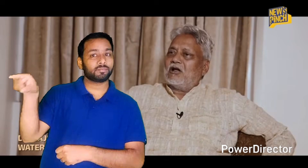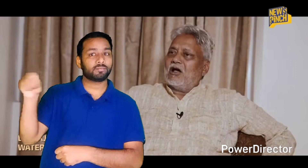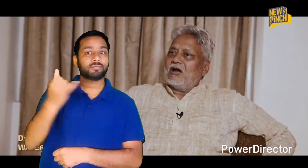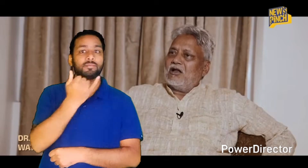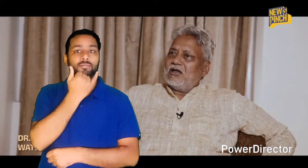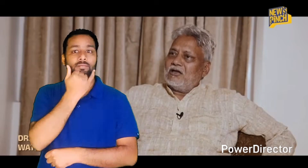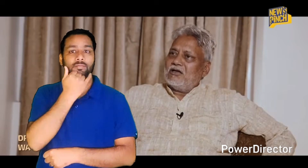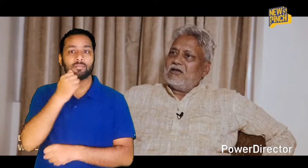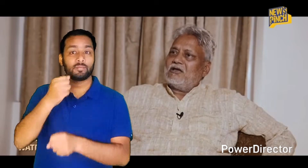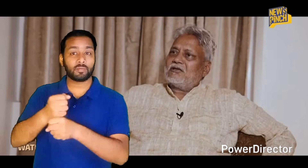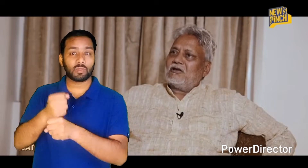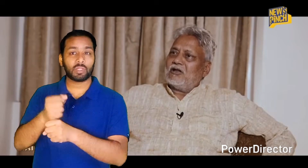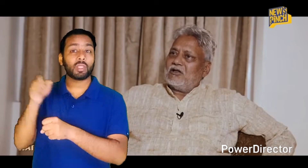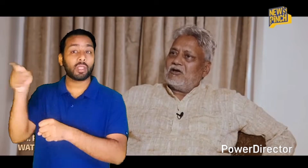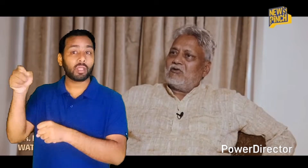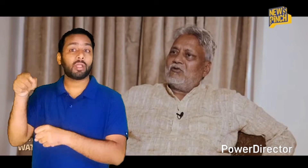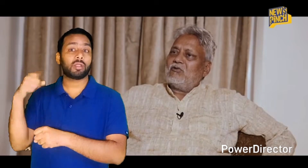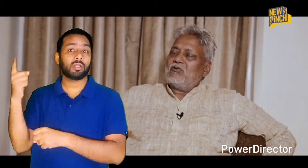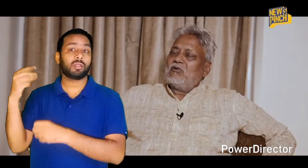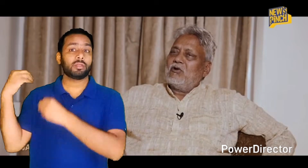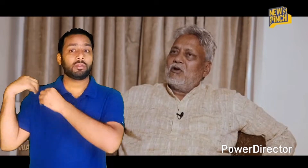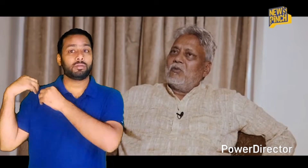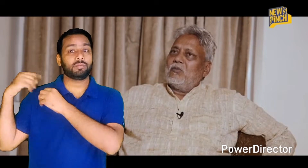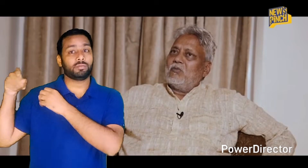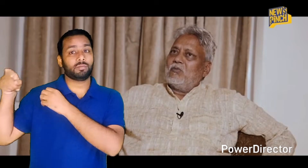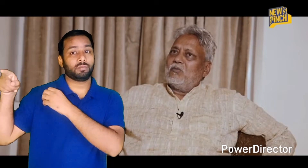क्योंकि सरकार ने ही इस नदी को